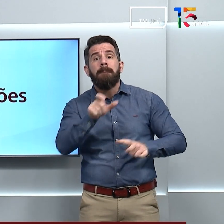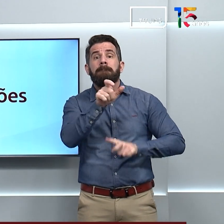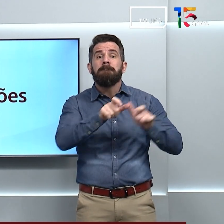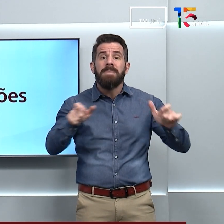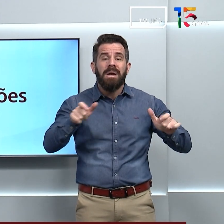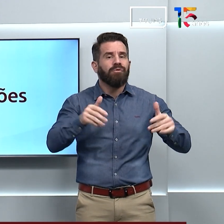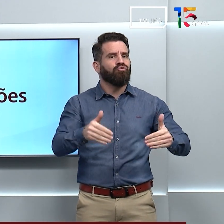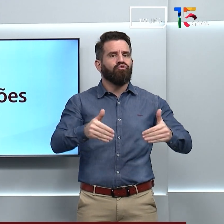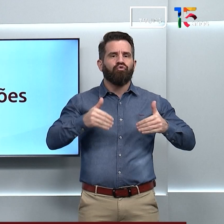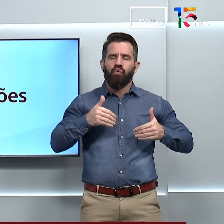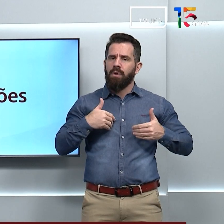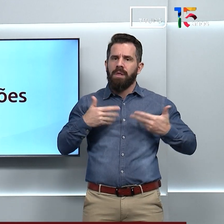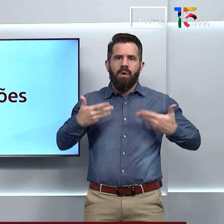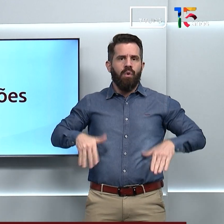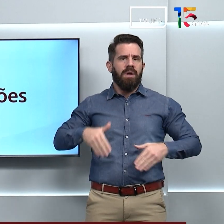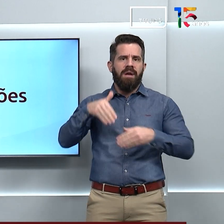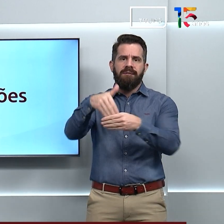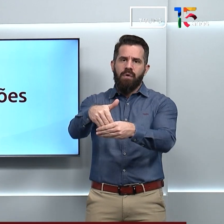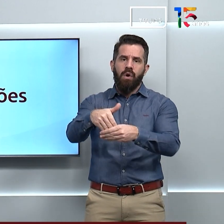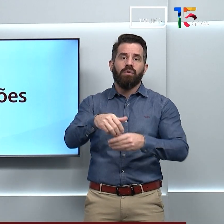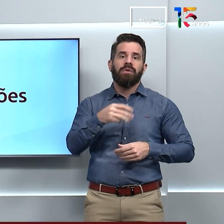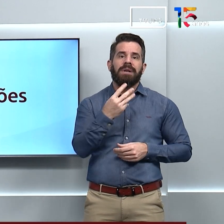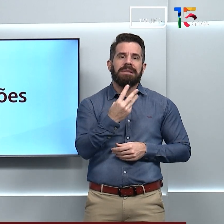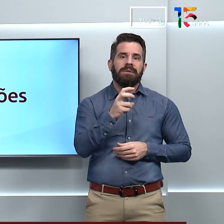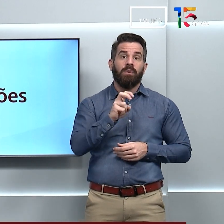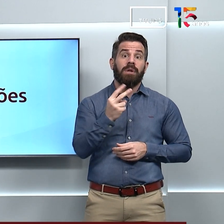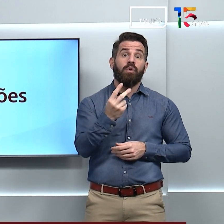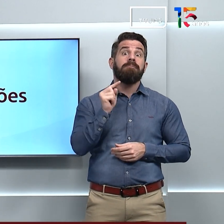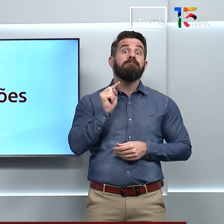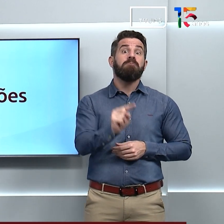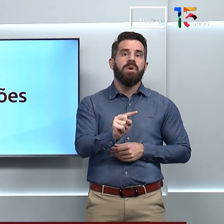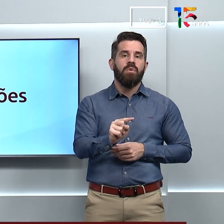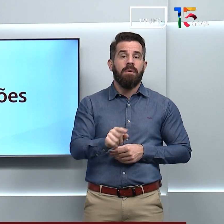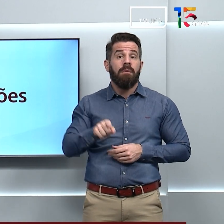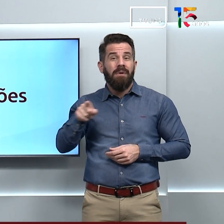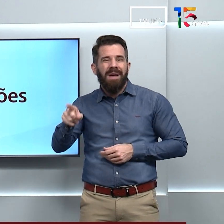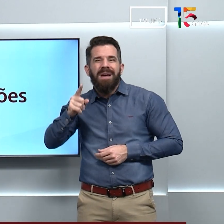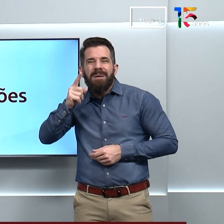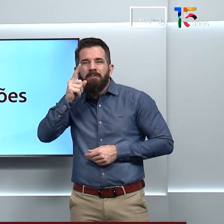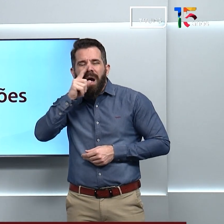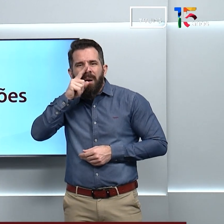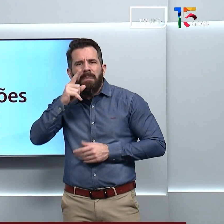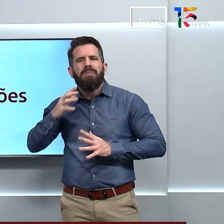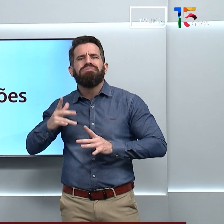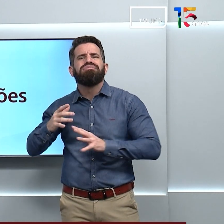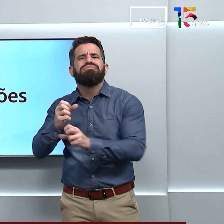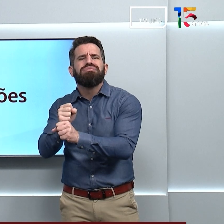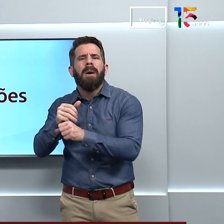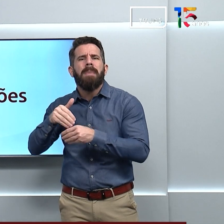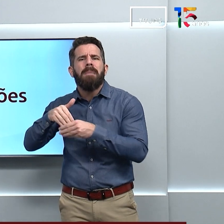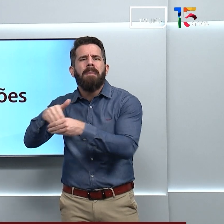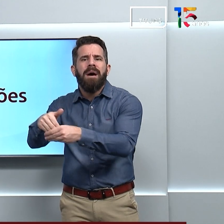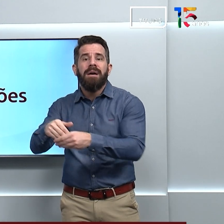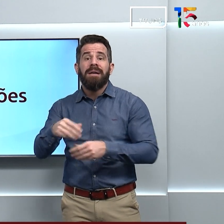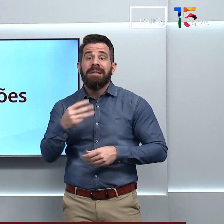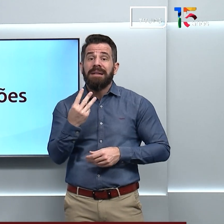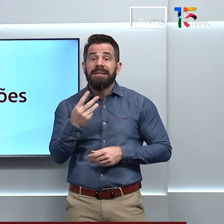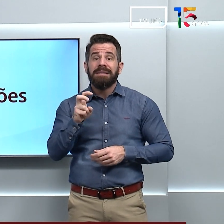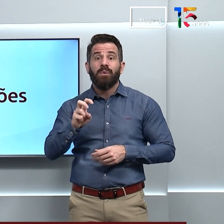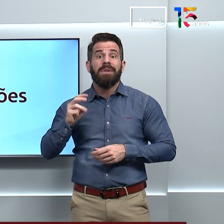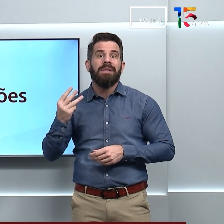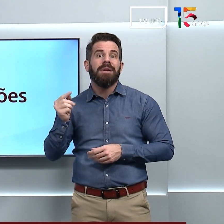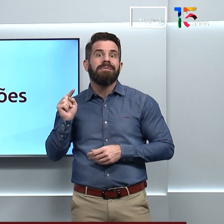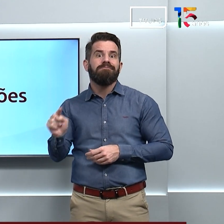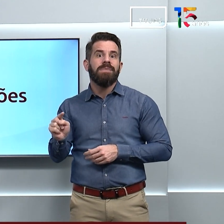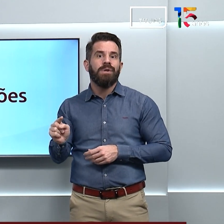352 mil. Enquanto os votos em Mabel, como a gente acabou de falar, chegaram a mais de